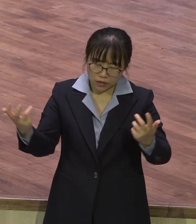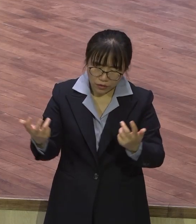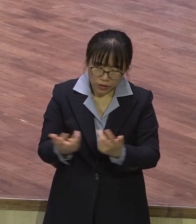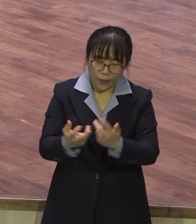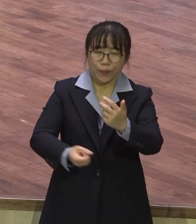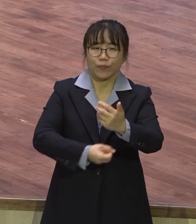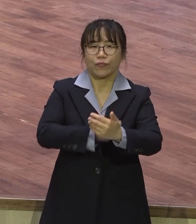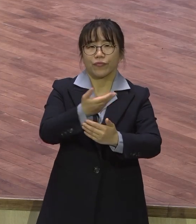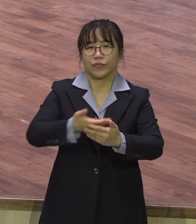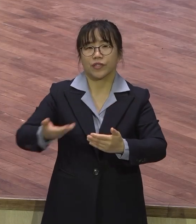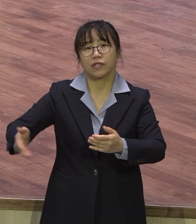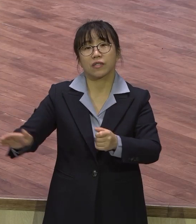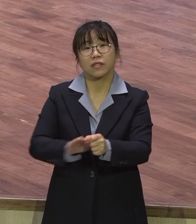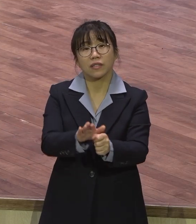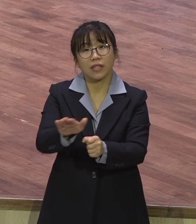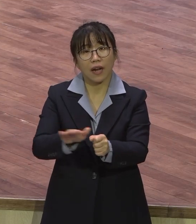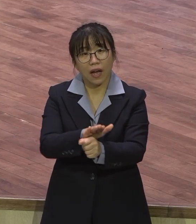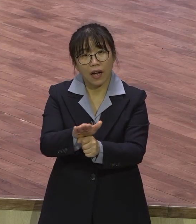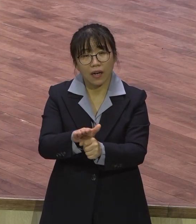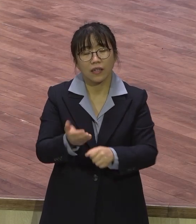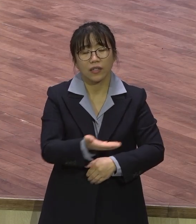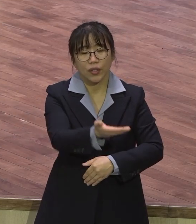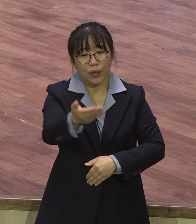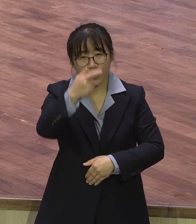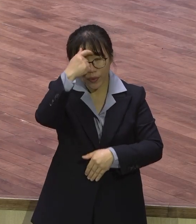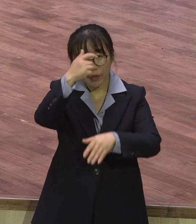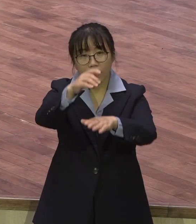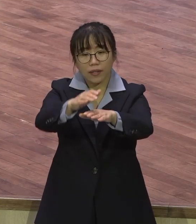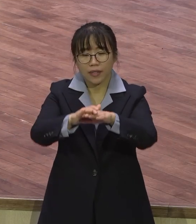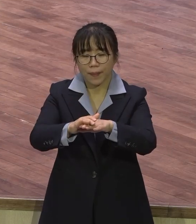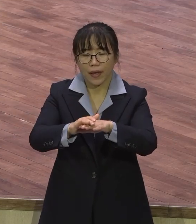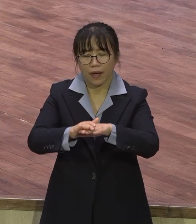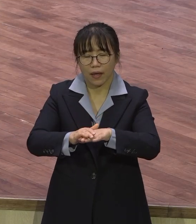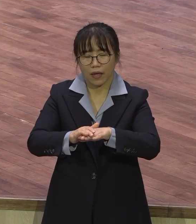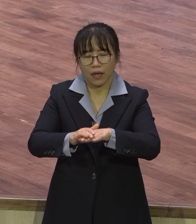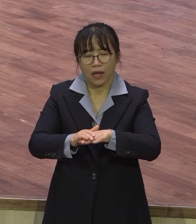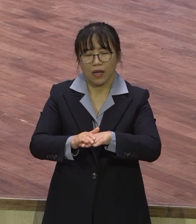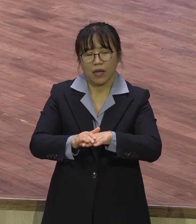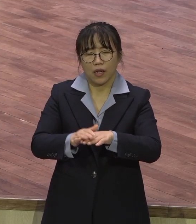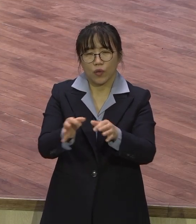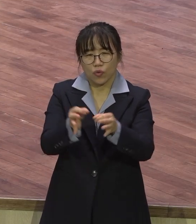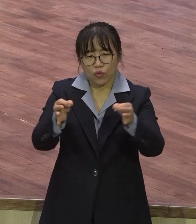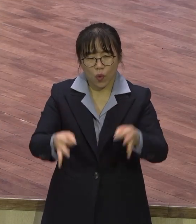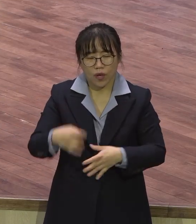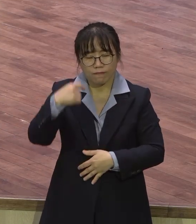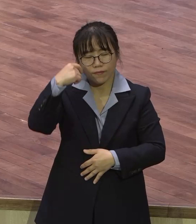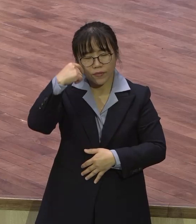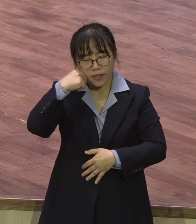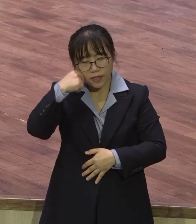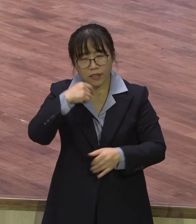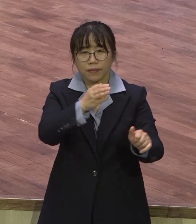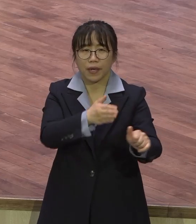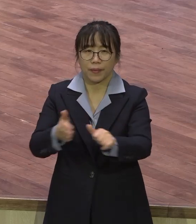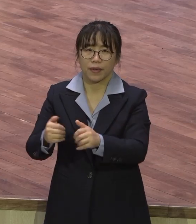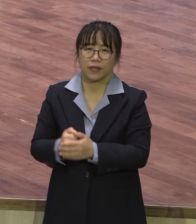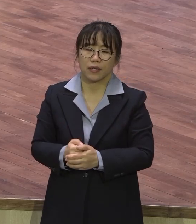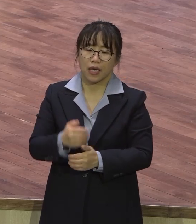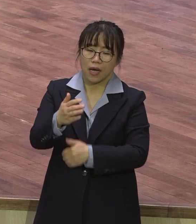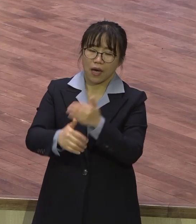사랑 오늘 예배 여러분 예배를 들으면서 느끼시기 바랍니다 아 하나님 나를 사랑하시구나